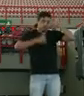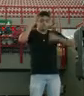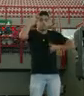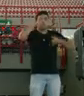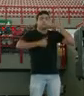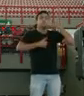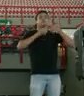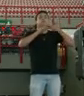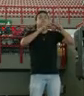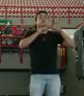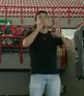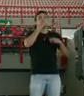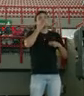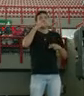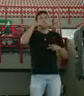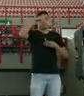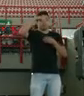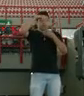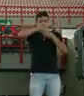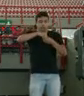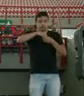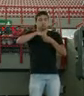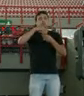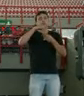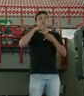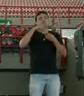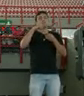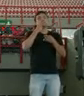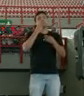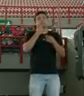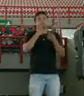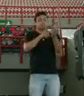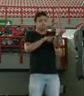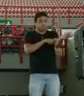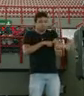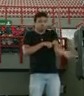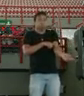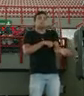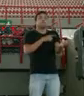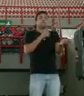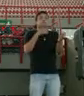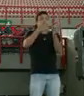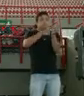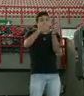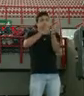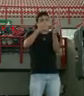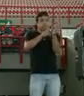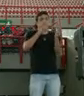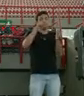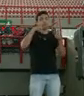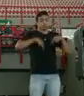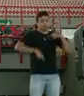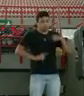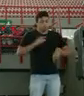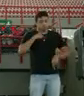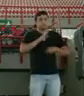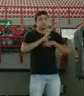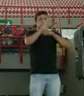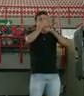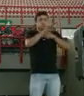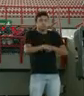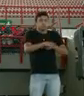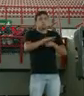produz, secreta na sua corrente sanguínea, e esse hormônio vai atuar exatamente